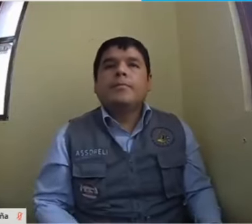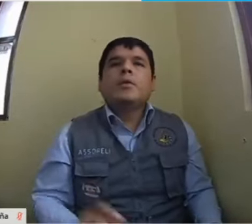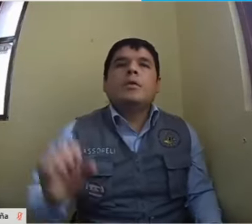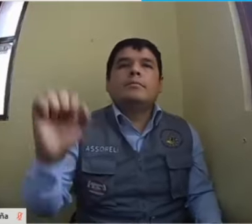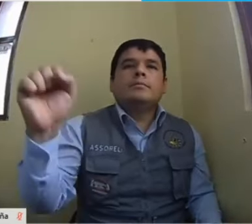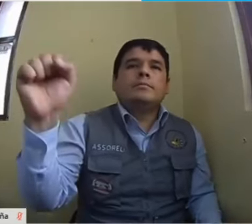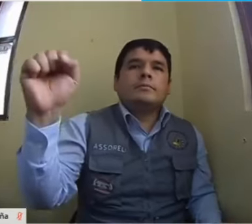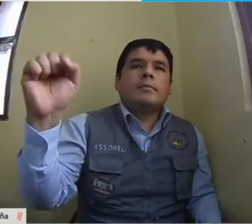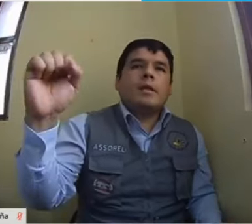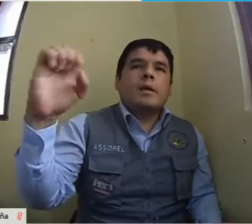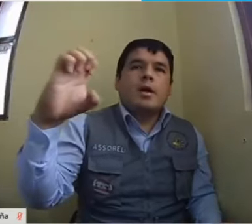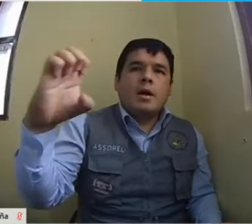ubicación del anillo.